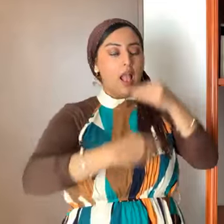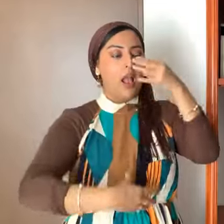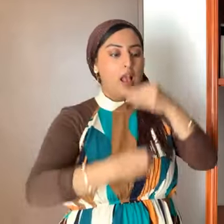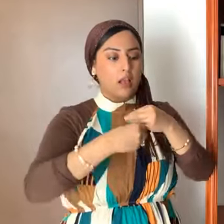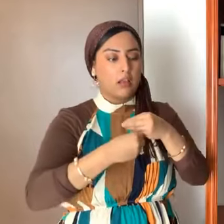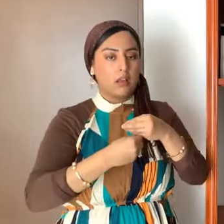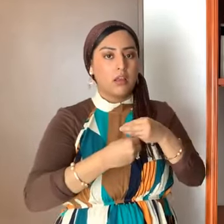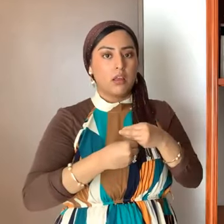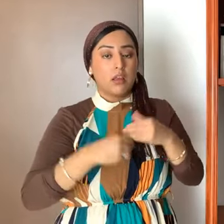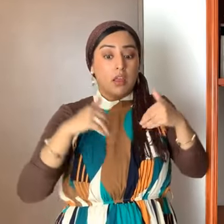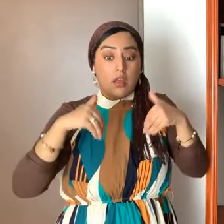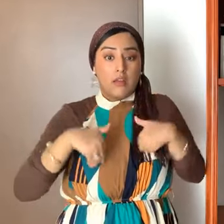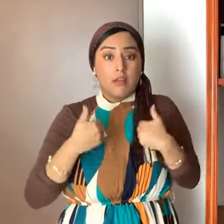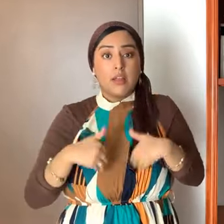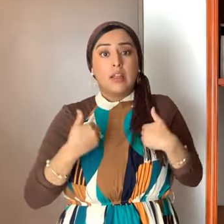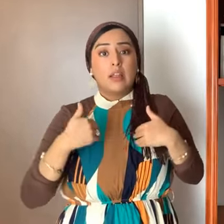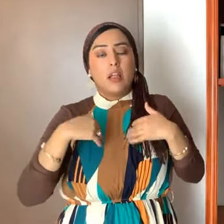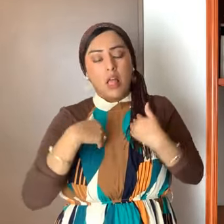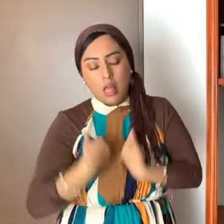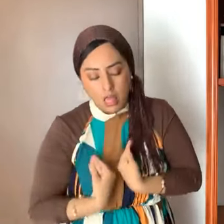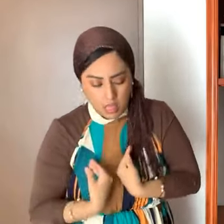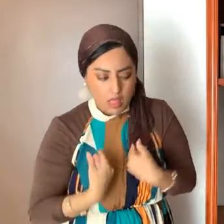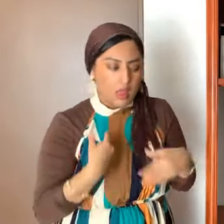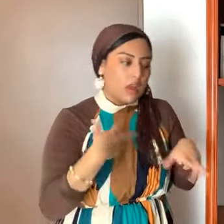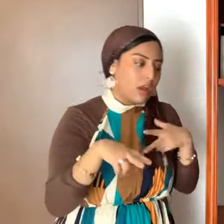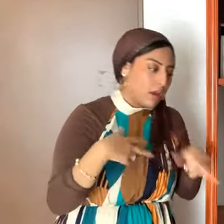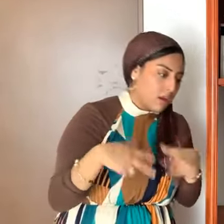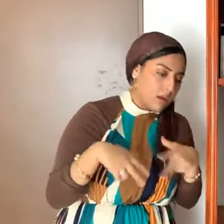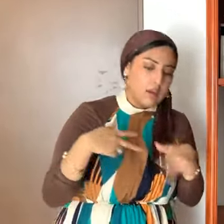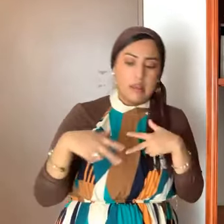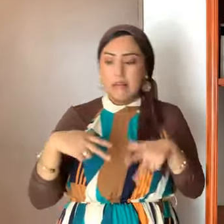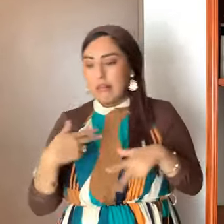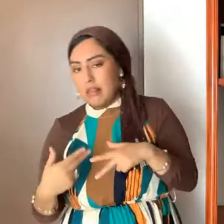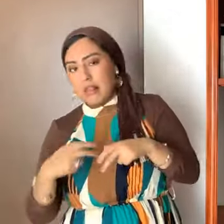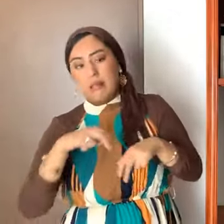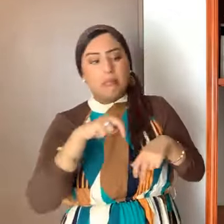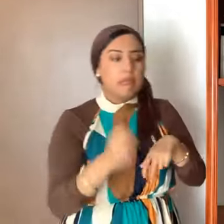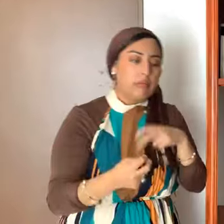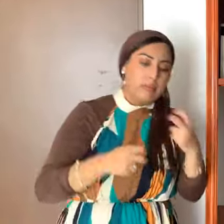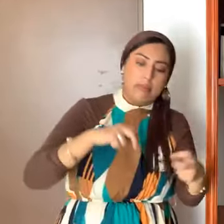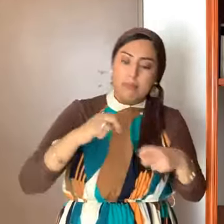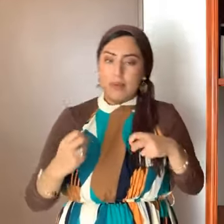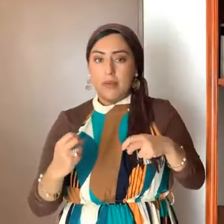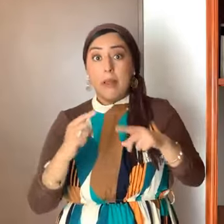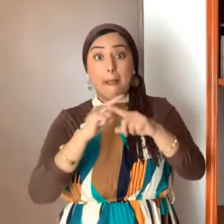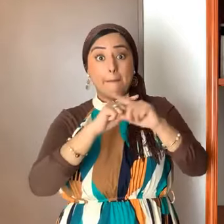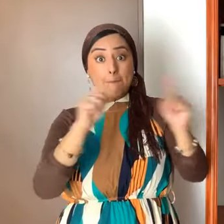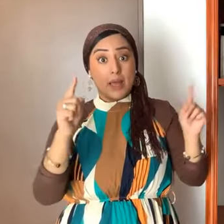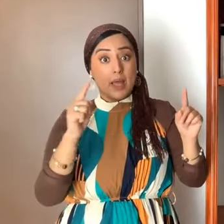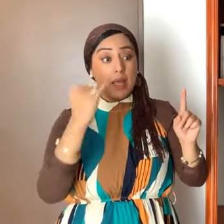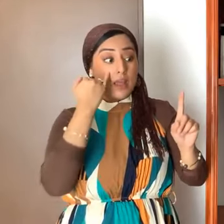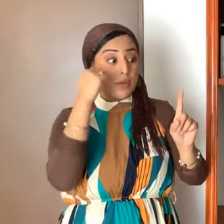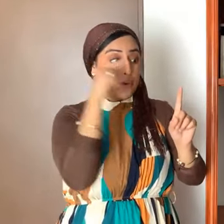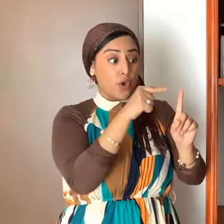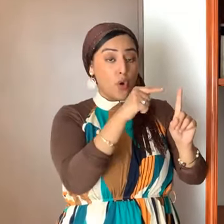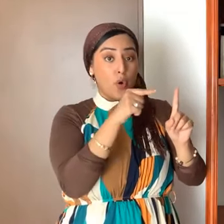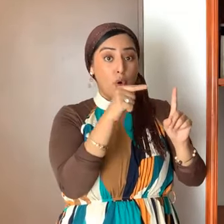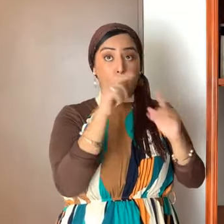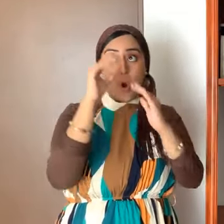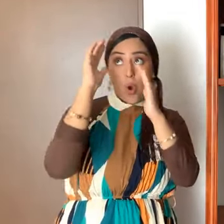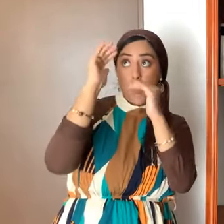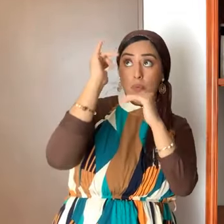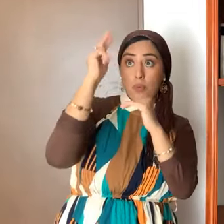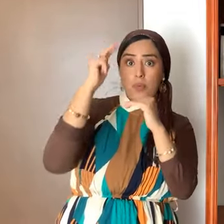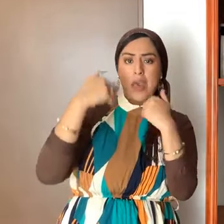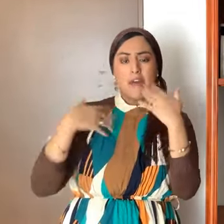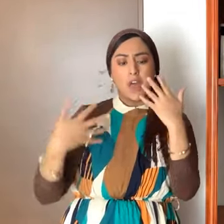ningunas. Los muchachos se fatigan y se cansan, los jóvenes flaquean y caen, pero los que esperan a Yahweh